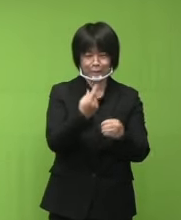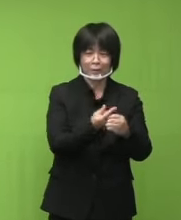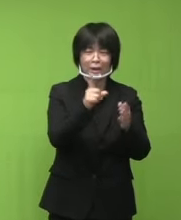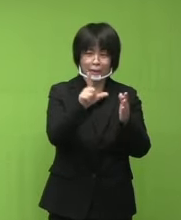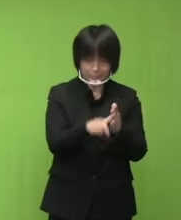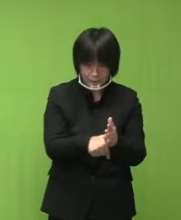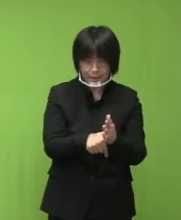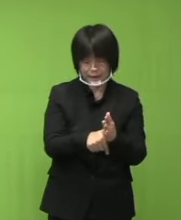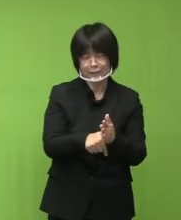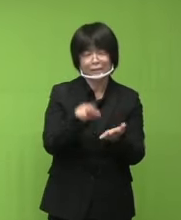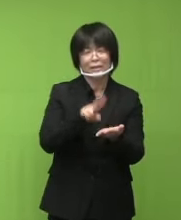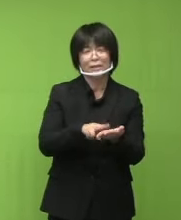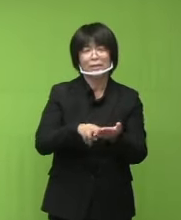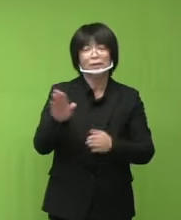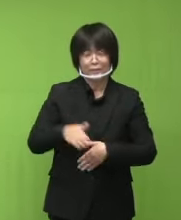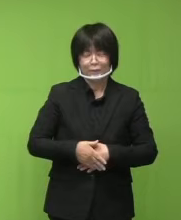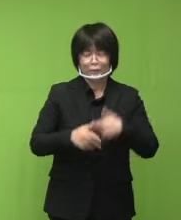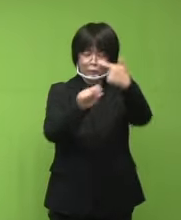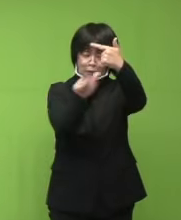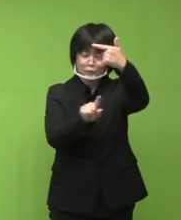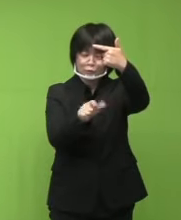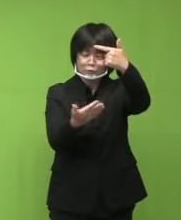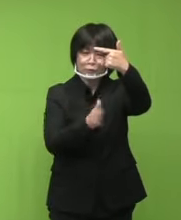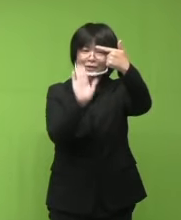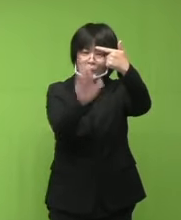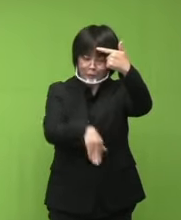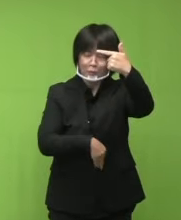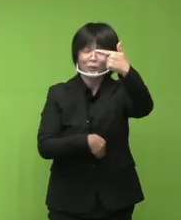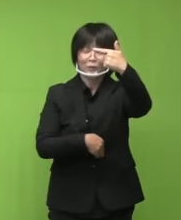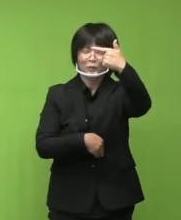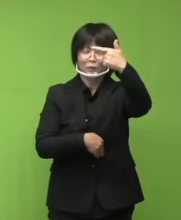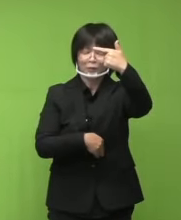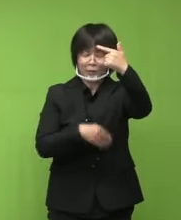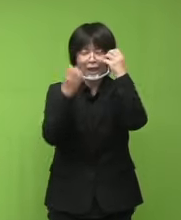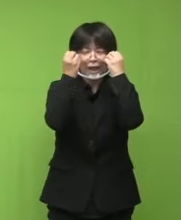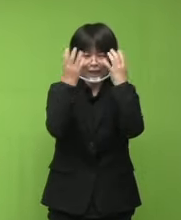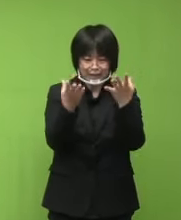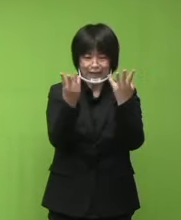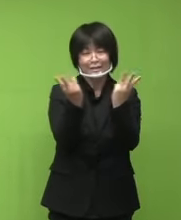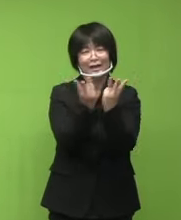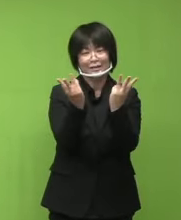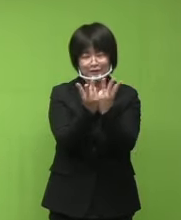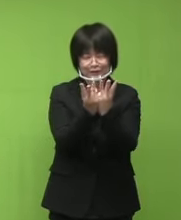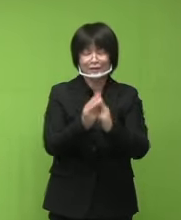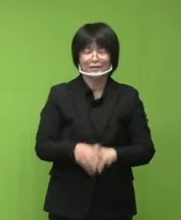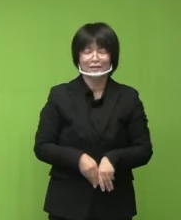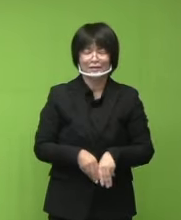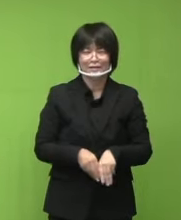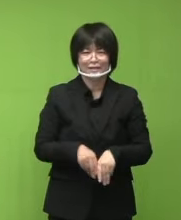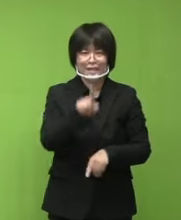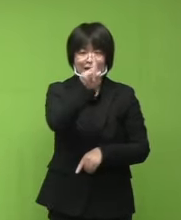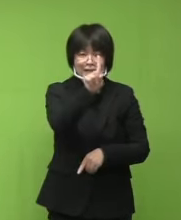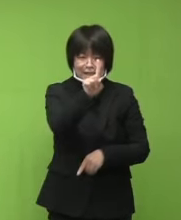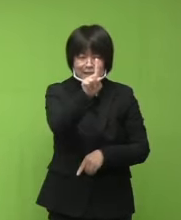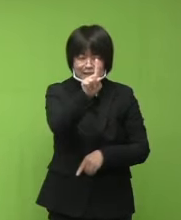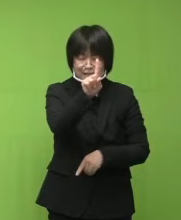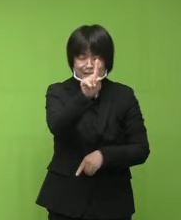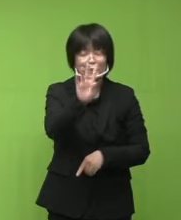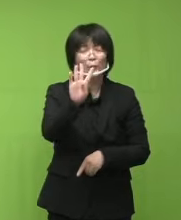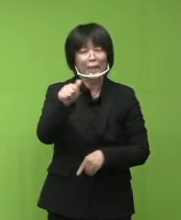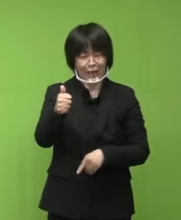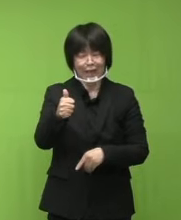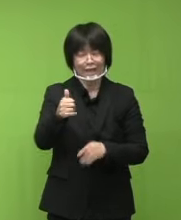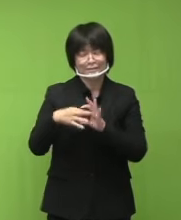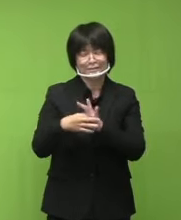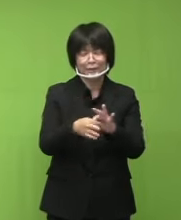ていただいています。6月19日以降、新規感染者数は1桁が続いておりましたが、